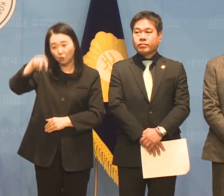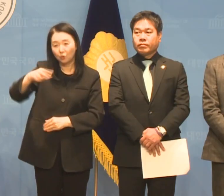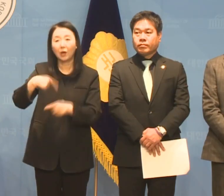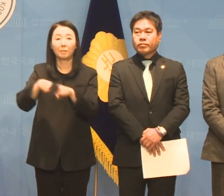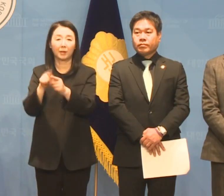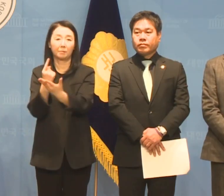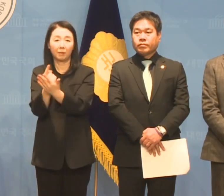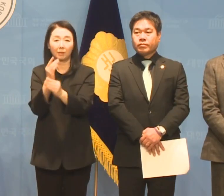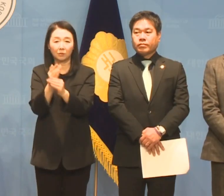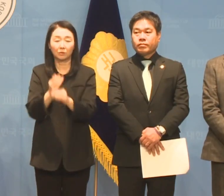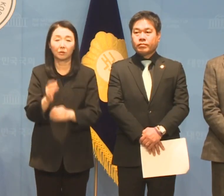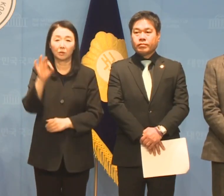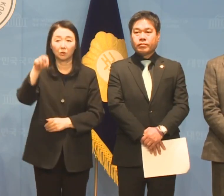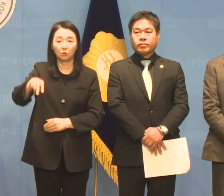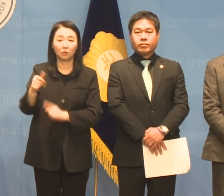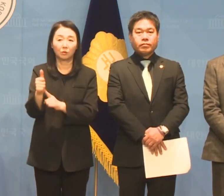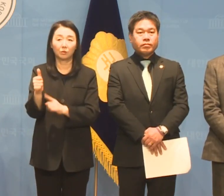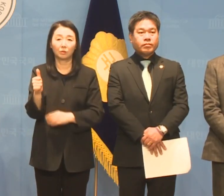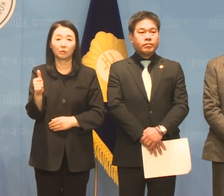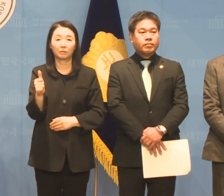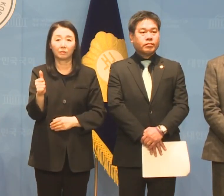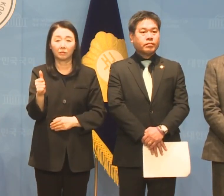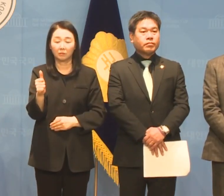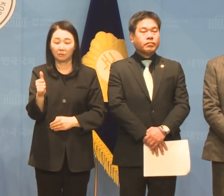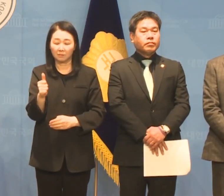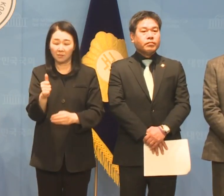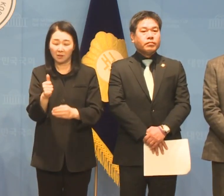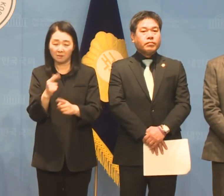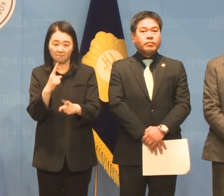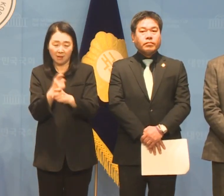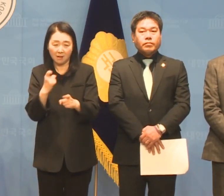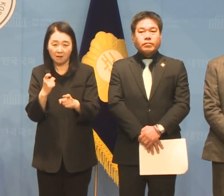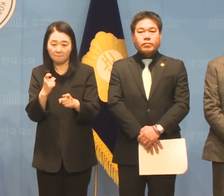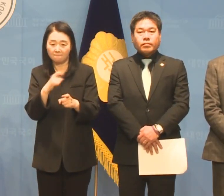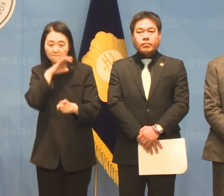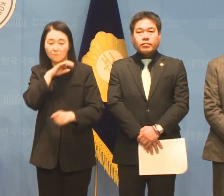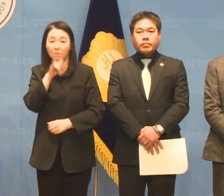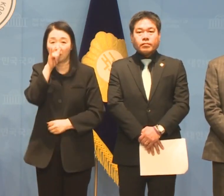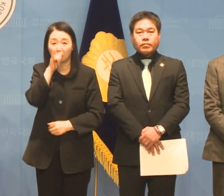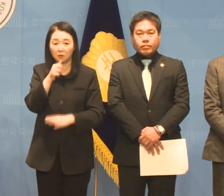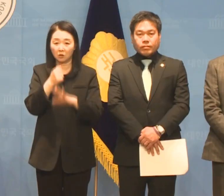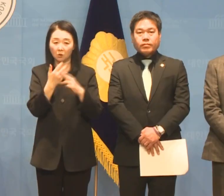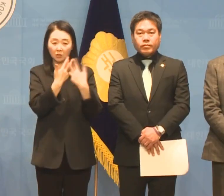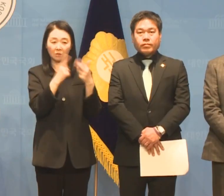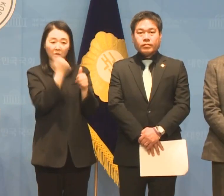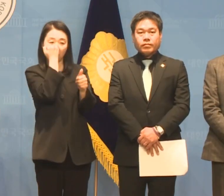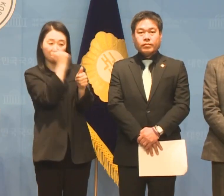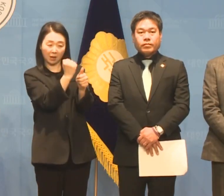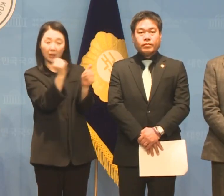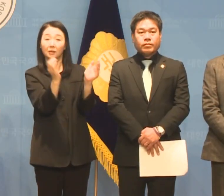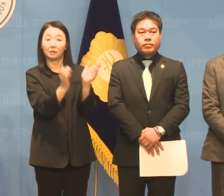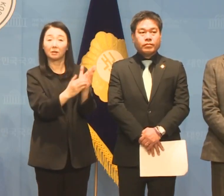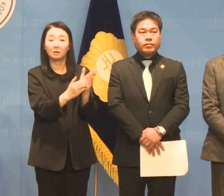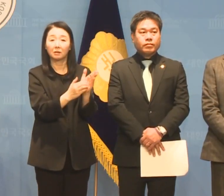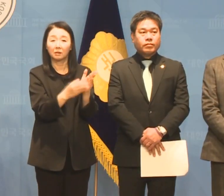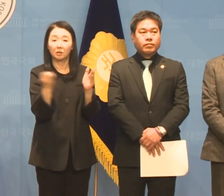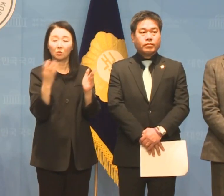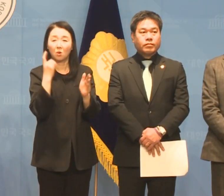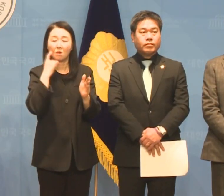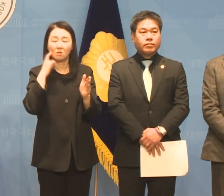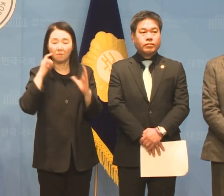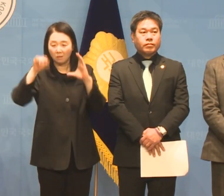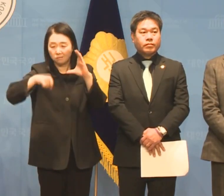자리하고 있습니다. 이 유동규는 적개심을 불러일으키는 특별한 대상을 이재명 대표로 지적하고 끊임없는